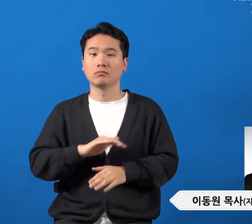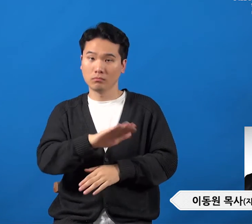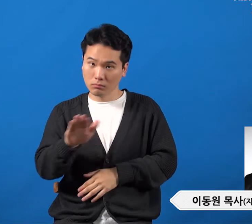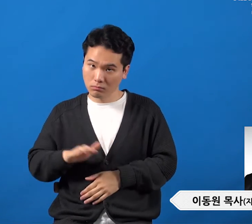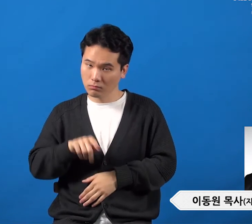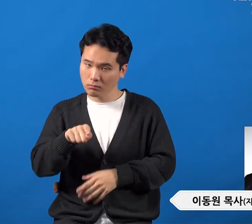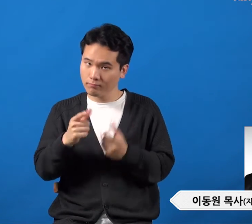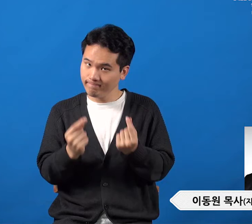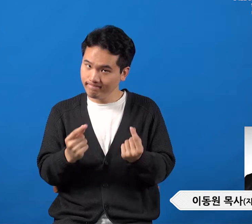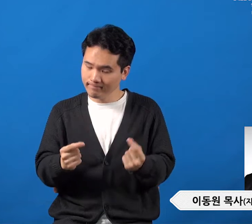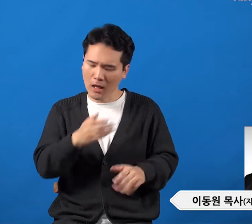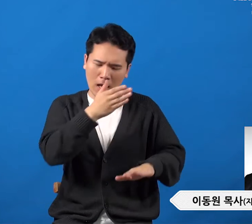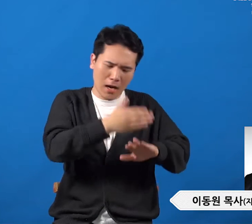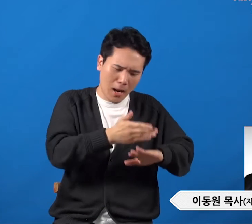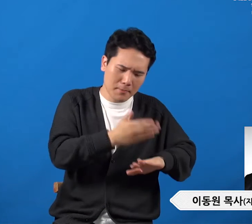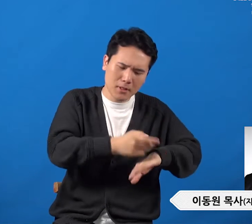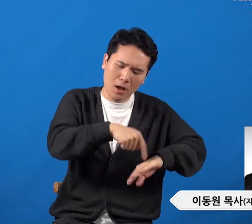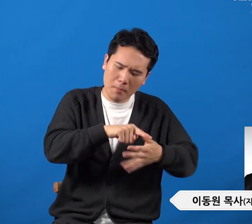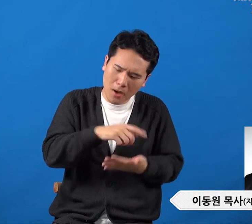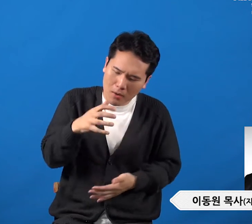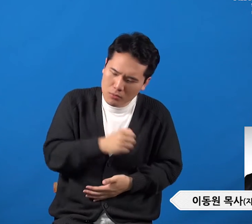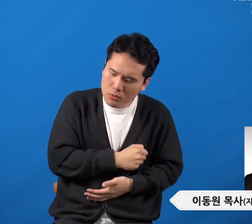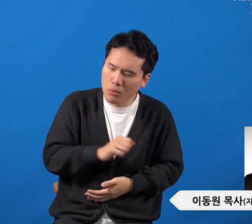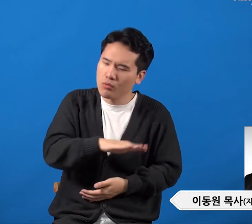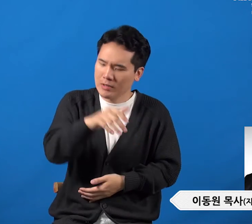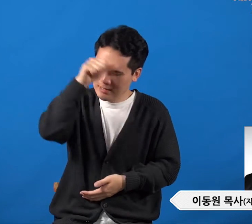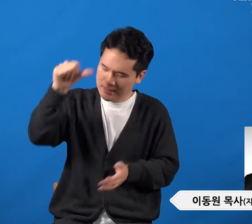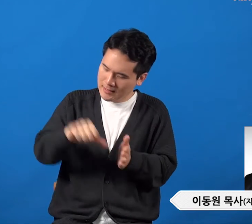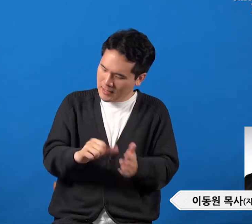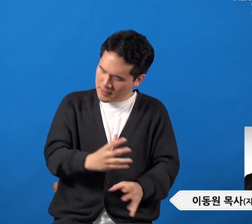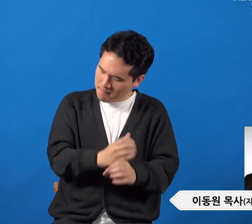이렇게 감사로 우리의 인생을 마무리할 수 있을까요?